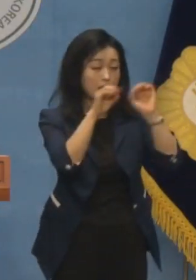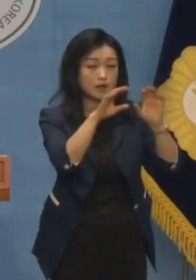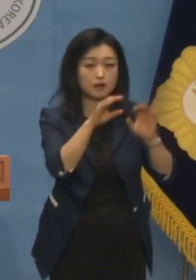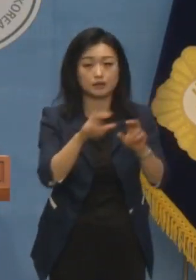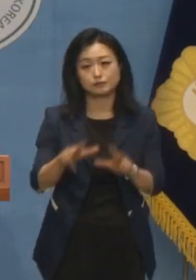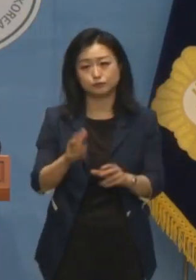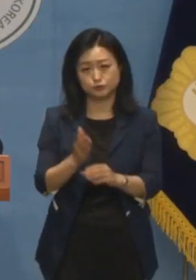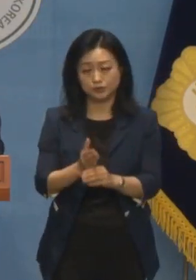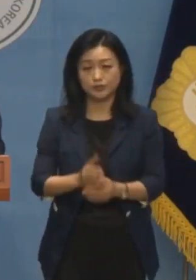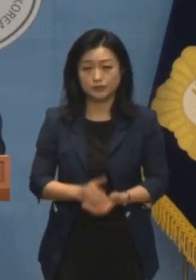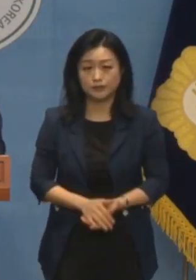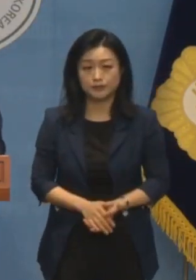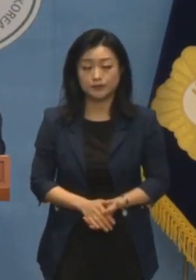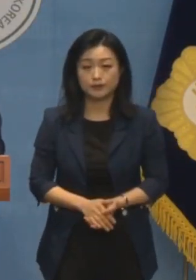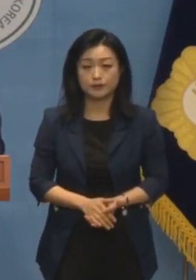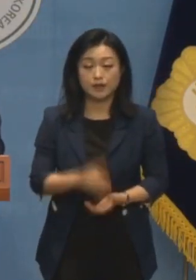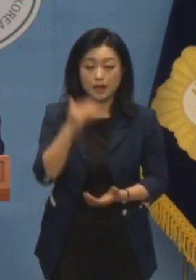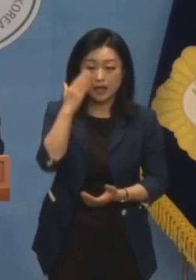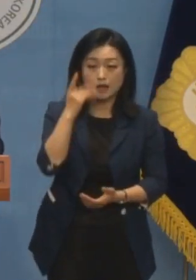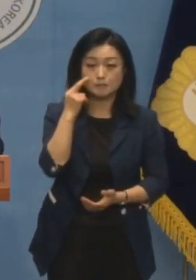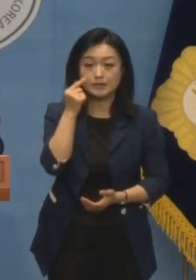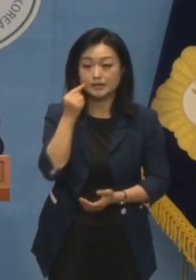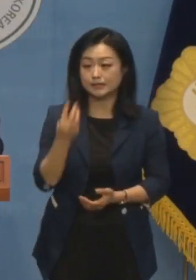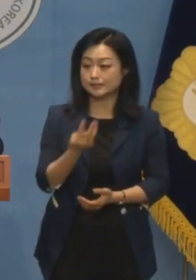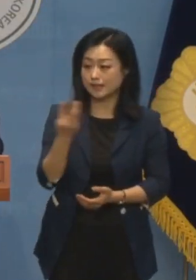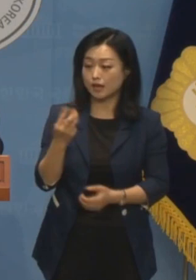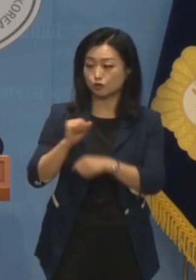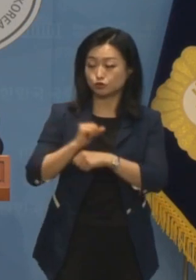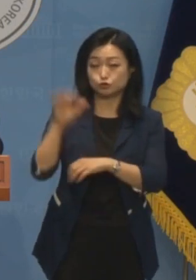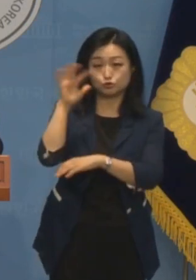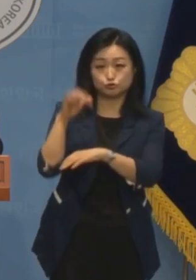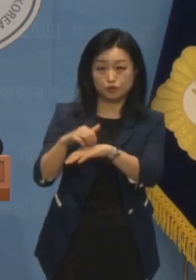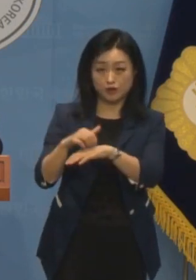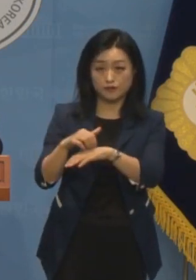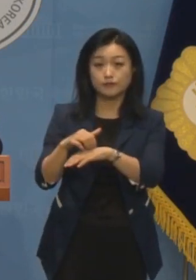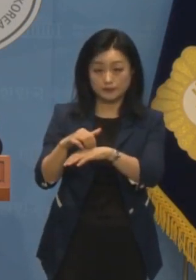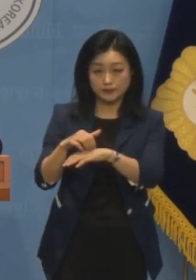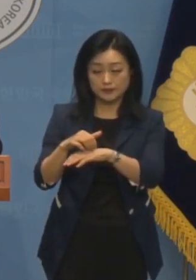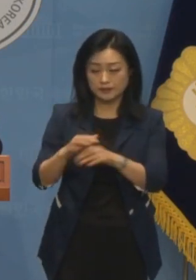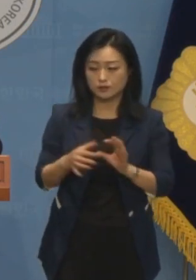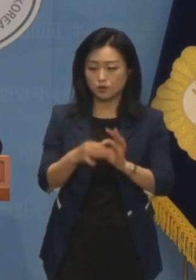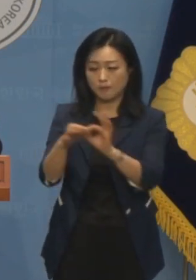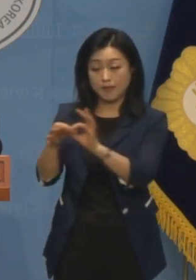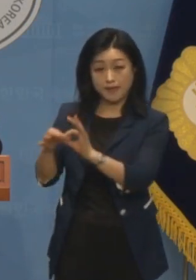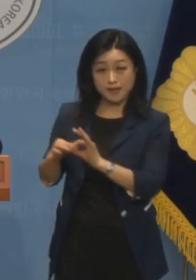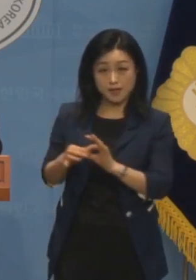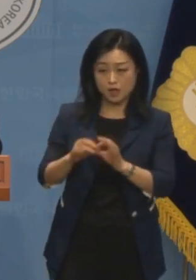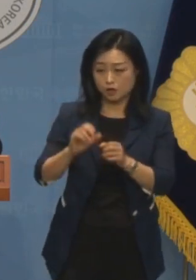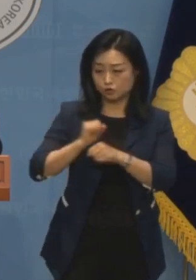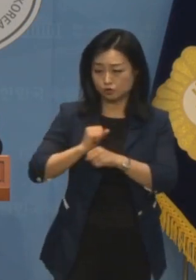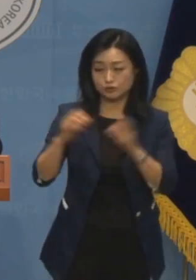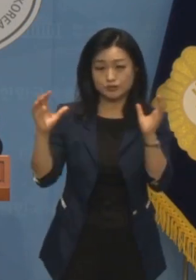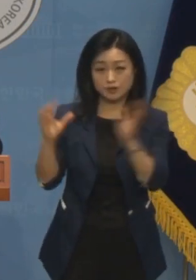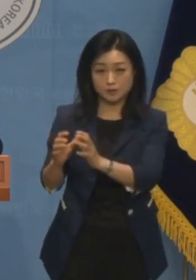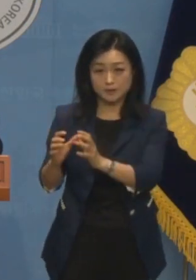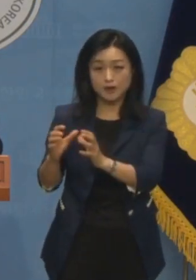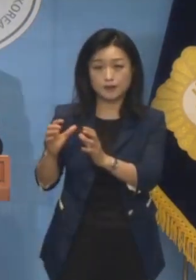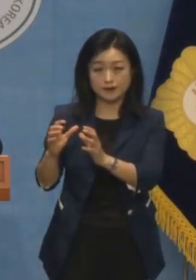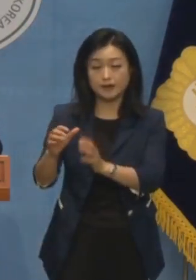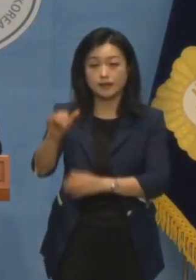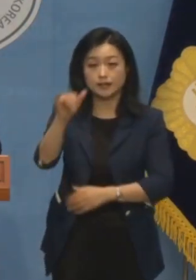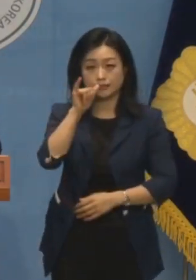있습니다. 한미일 3국은 각종 합동군사훈련을 통해 실질적인 동맹 수준으로 군사협력을